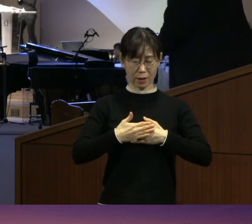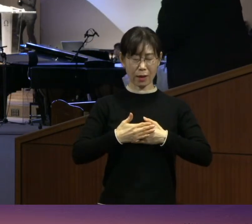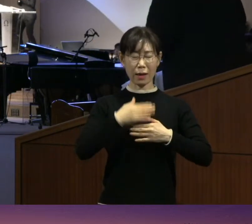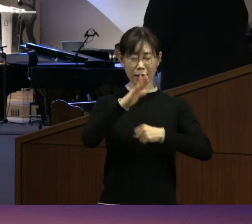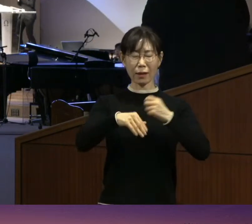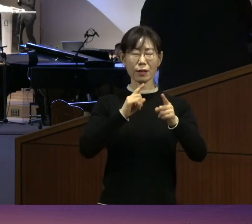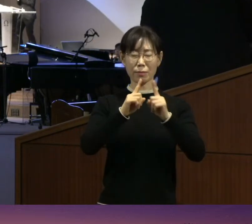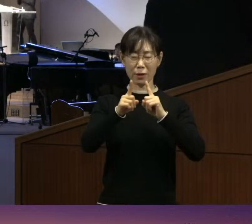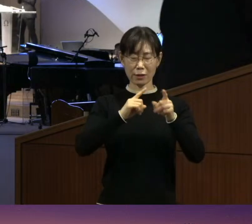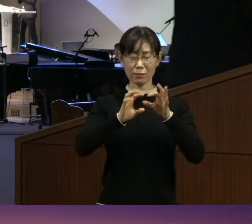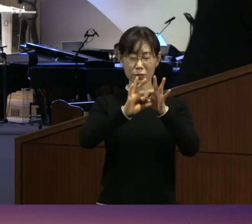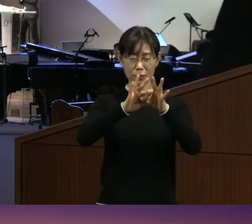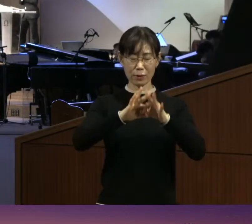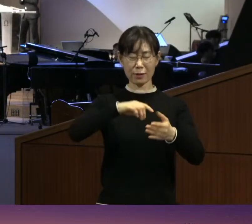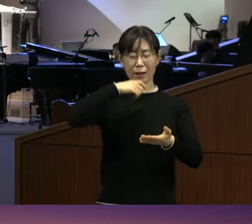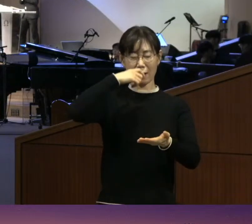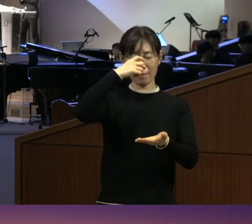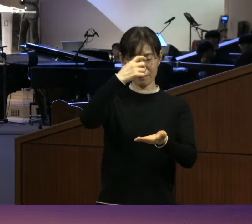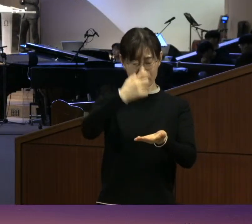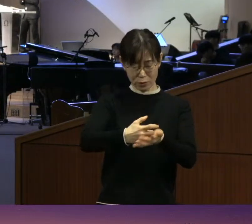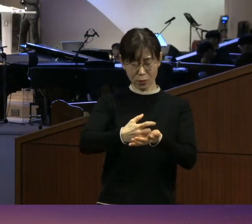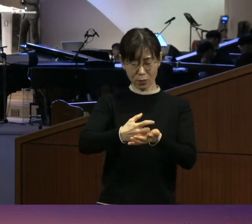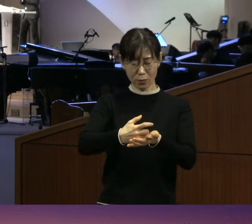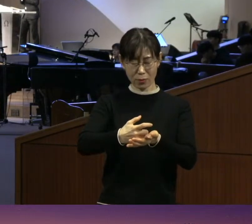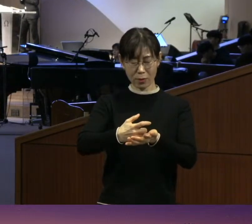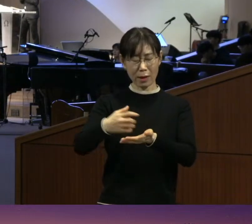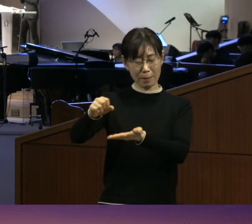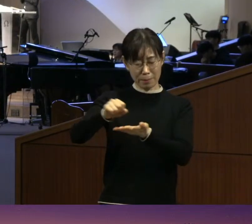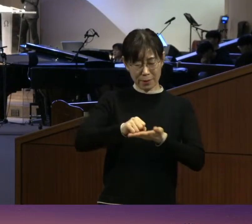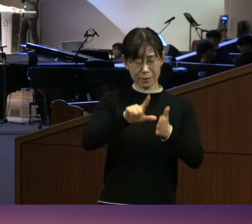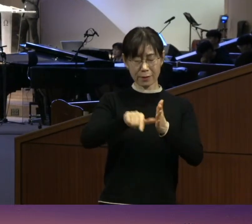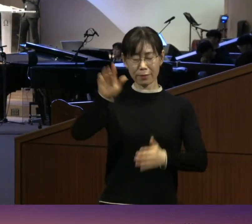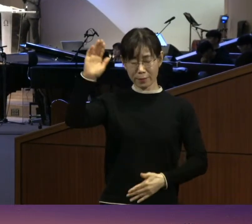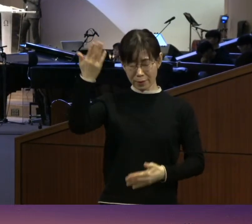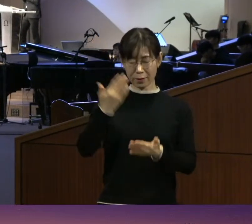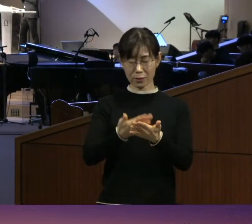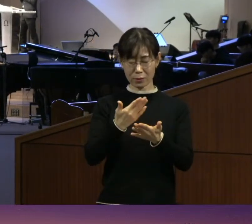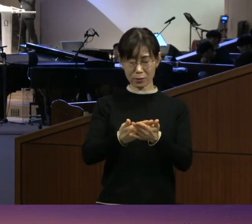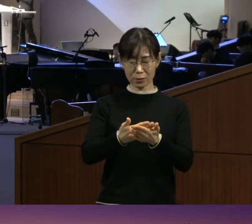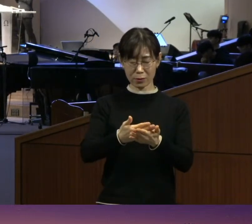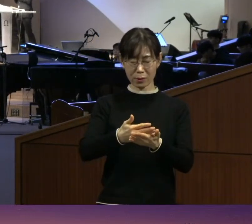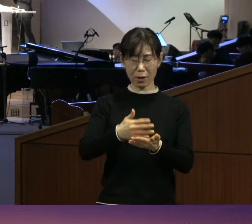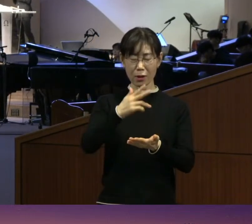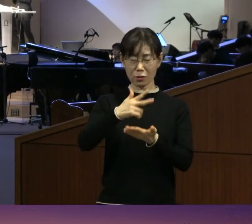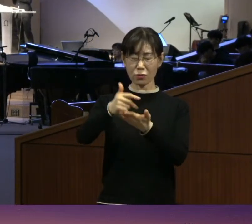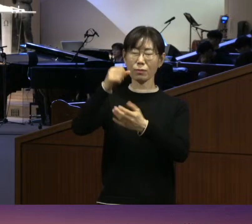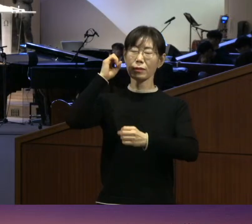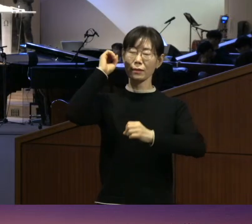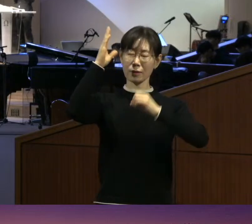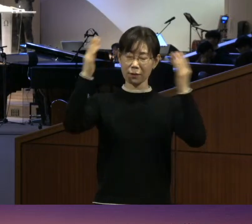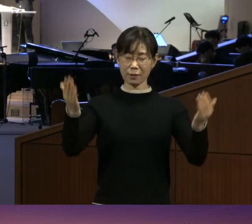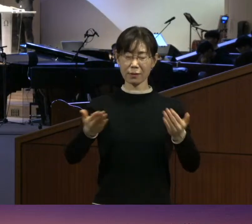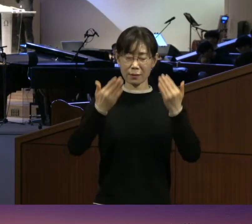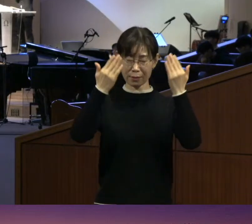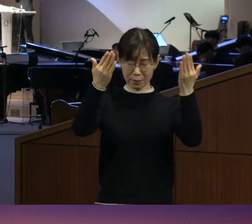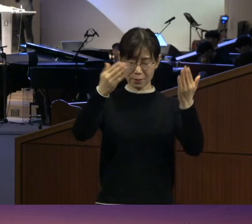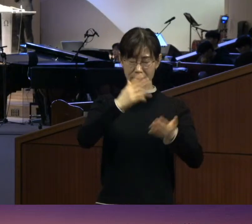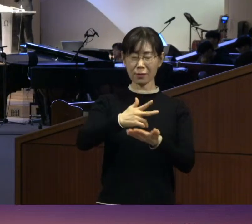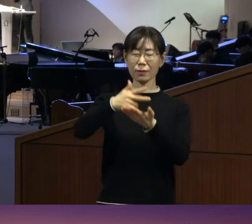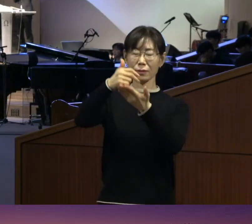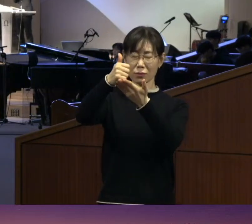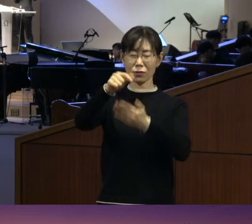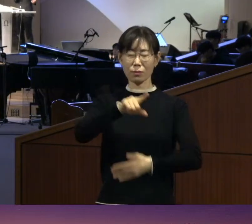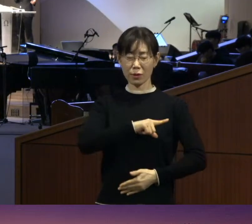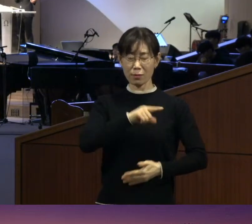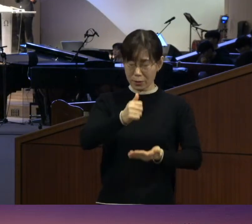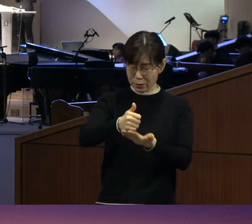감동받고 감격하는 이 밤 되게 하여 주옵소서. 그렇게 일하실 주님의 이름을 찬양합니다. 그렇게 일하실 주님의